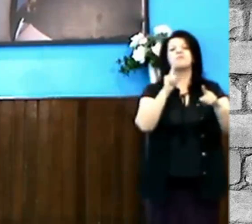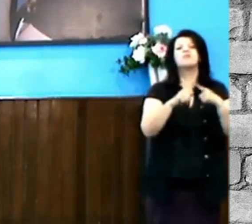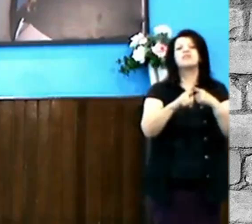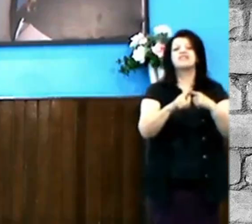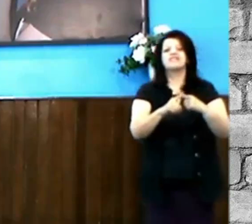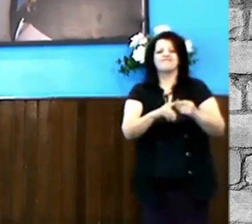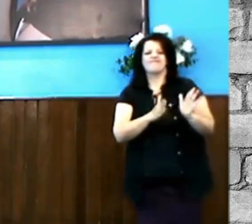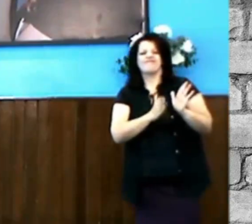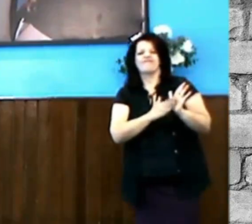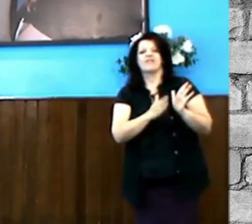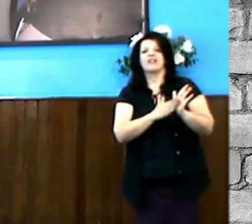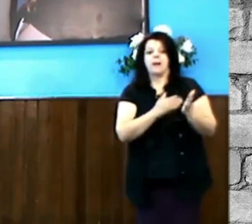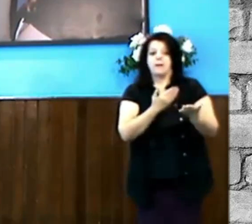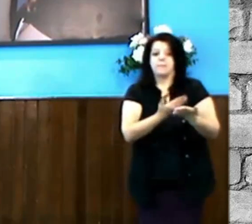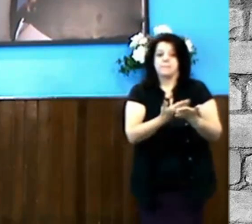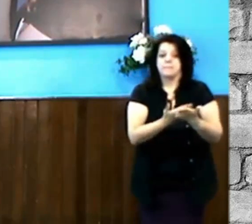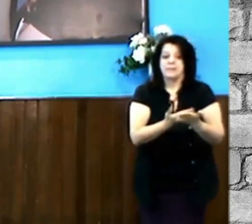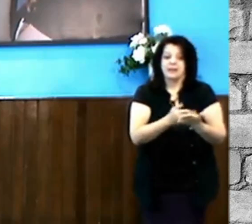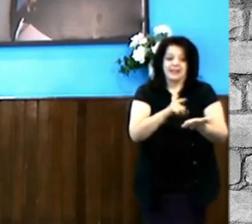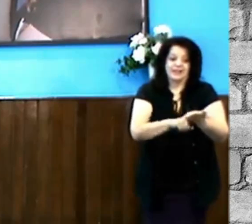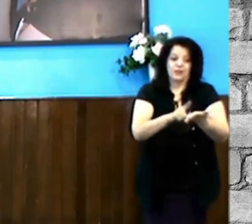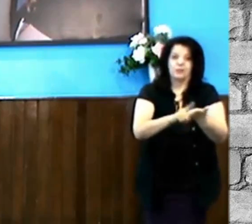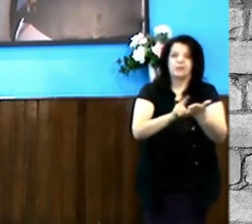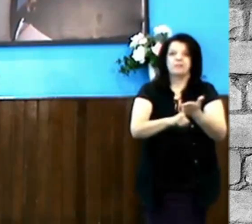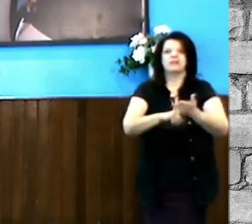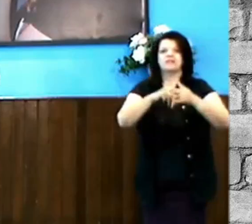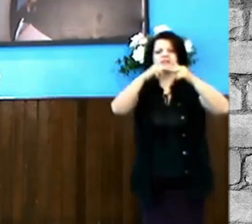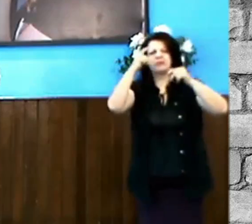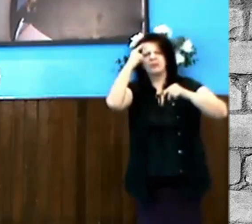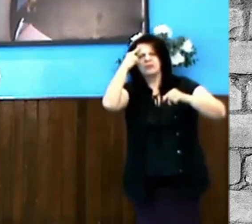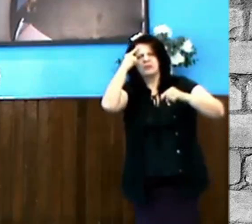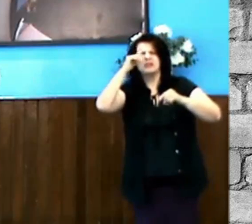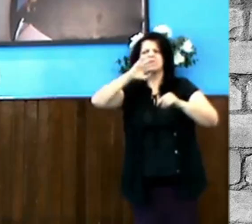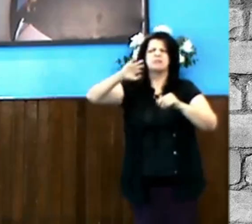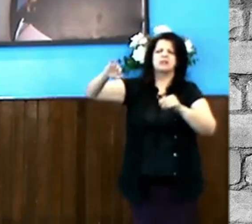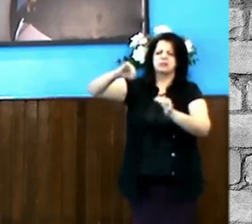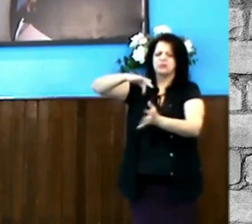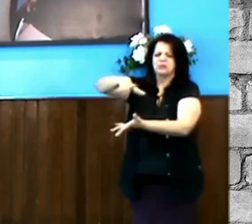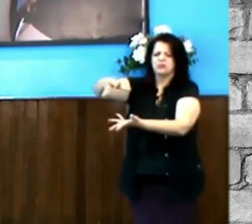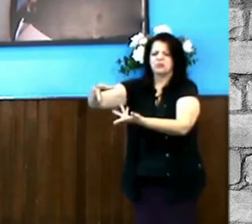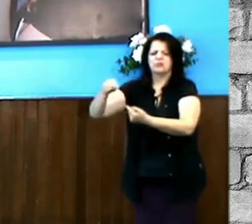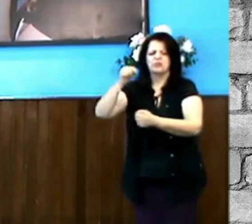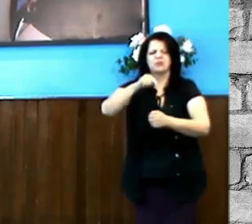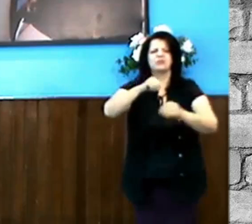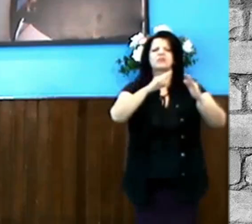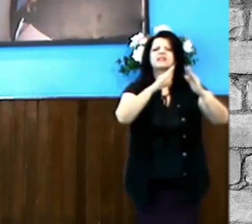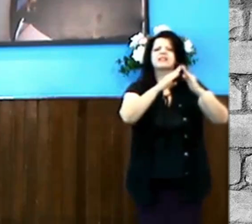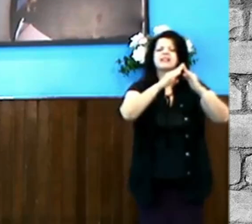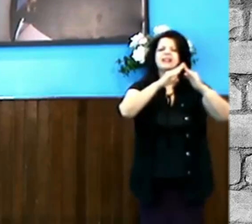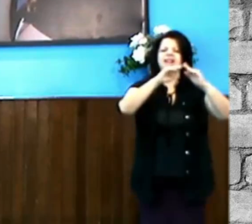comprometidas mais com os pensamentos lá de fora do que com os daqui de dentro. A Bíblia tem que ser a nossa formadora de opinião. Segundo lugar,